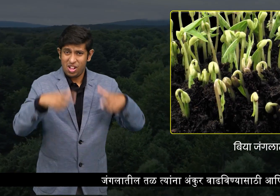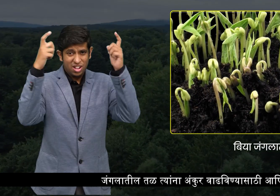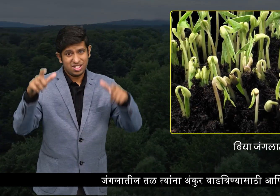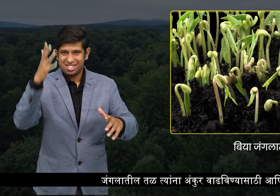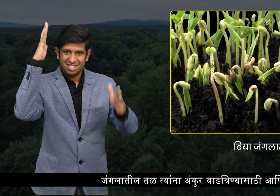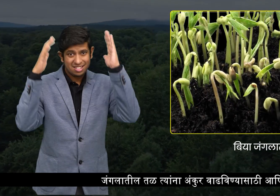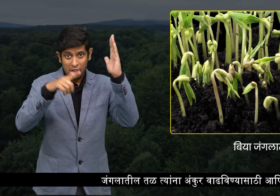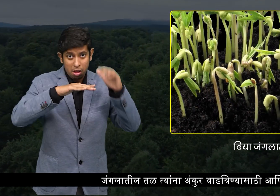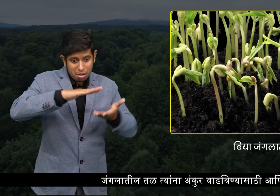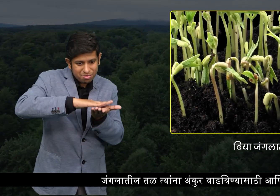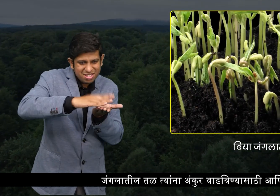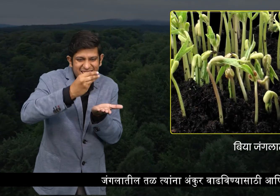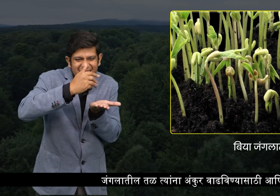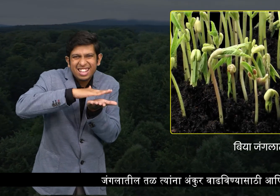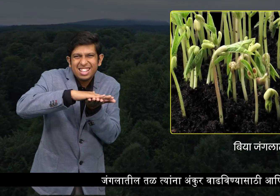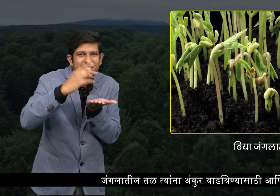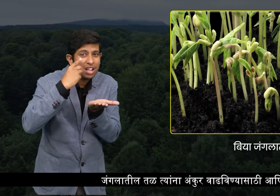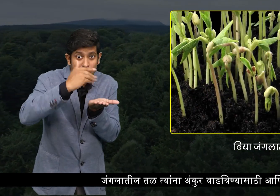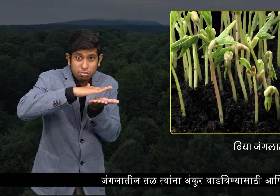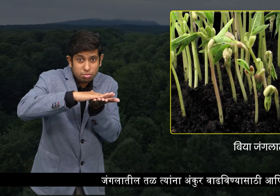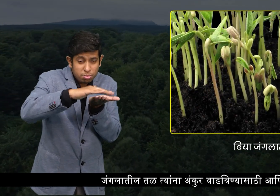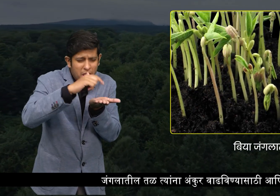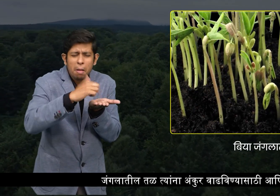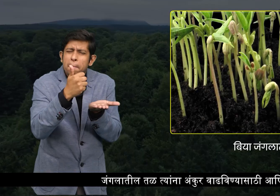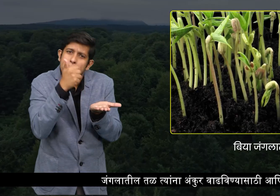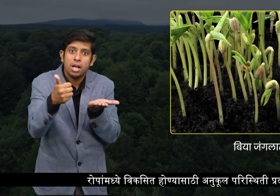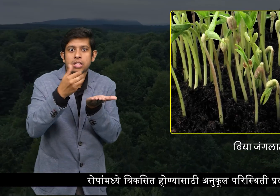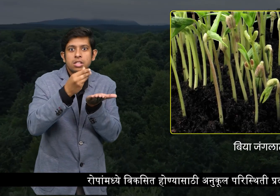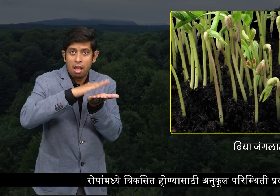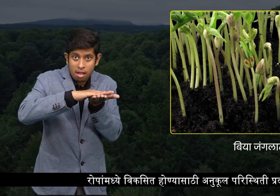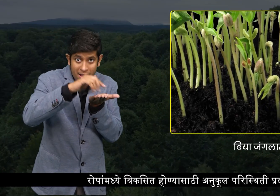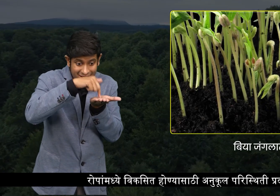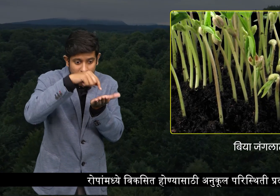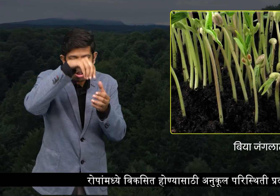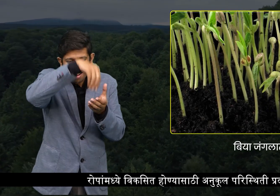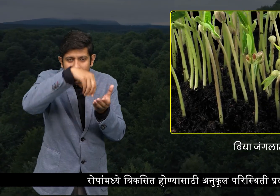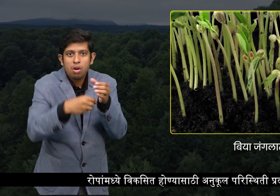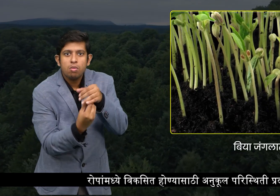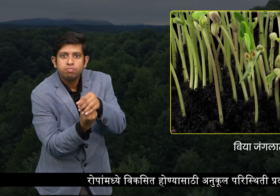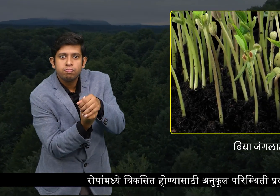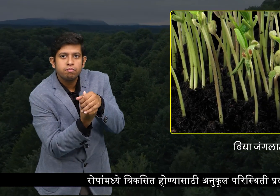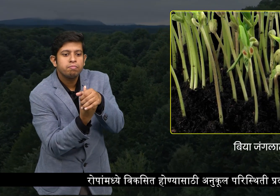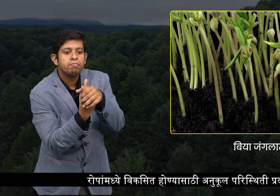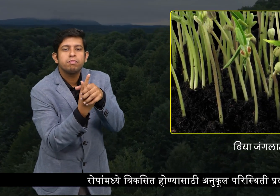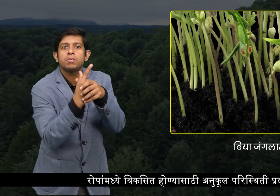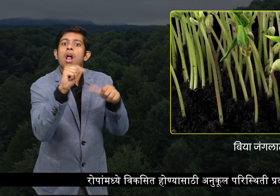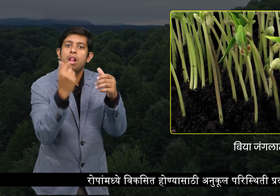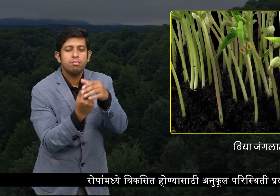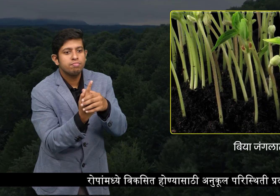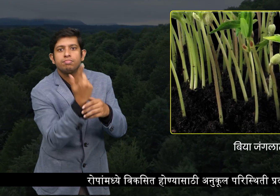जंगलातील तळ त्यांना अंकुर वाढवण्यासाठी आणि रोपे आणि रोपांमध्ये विकसित होण्यासाठी अनुकूल परिस्थिती प्रदान